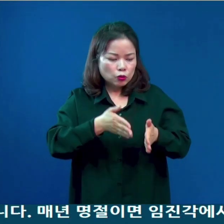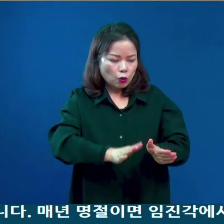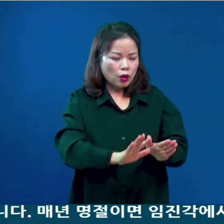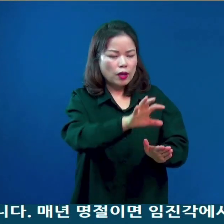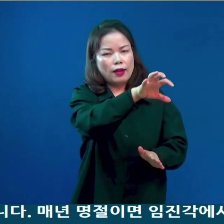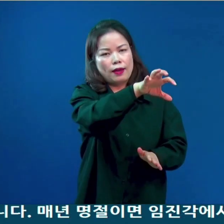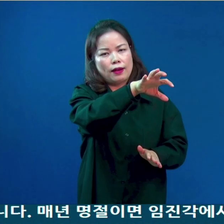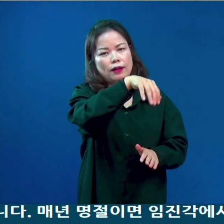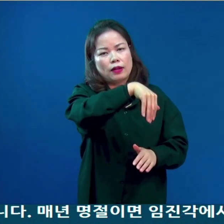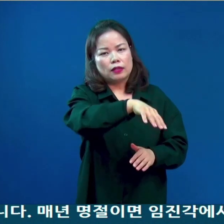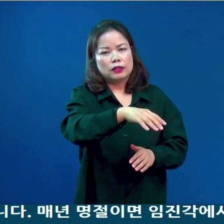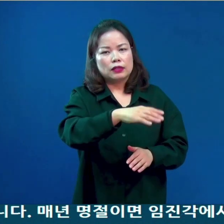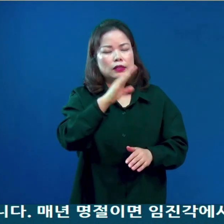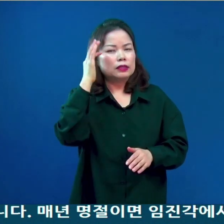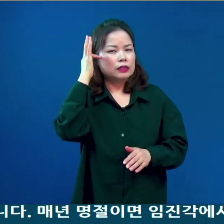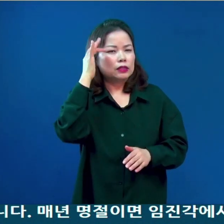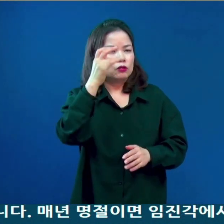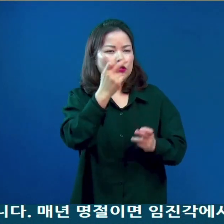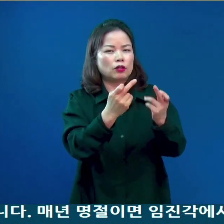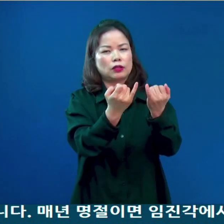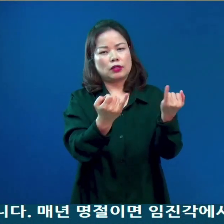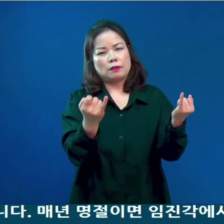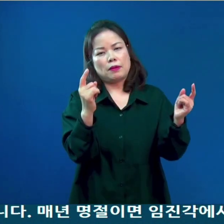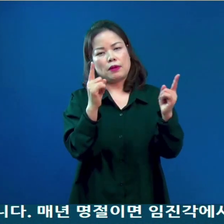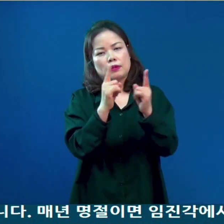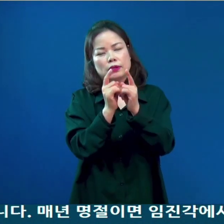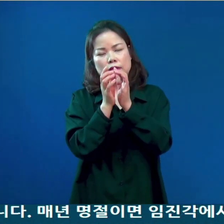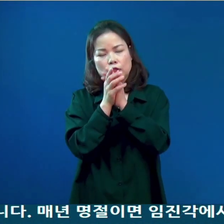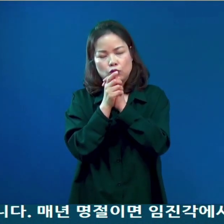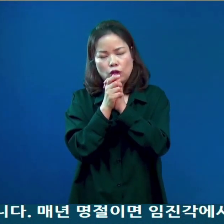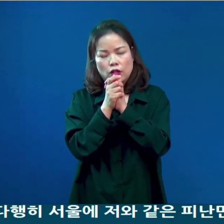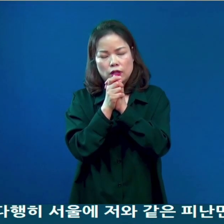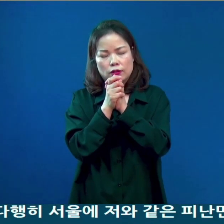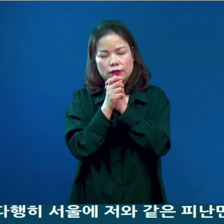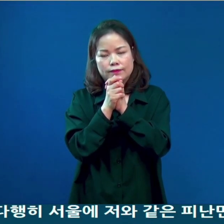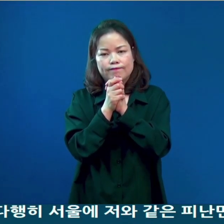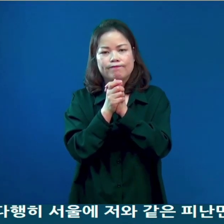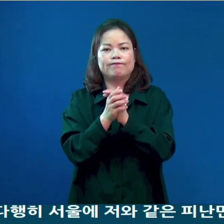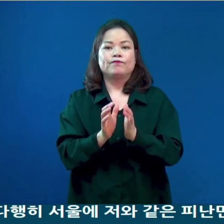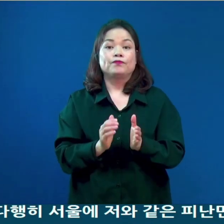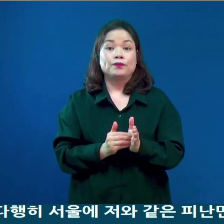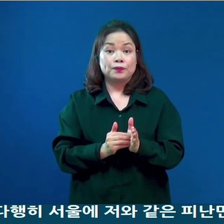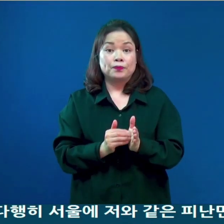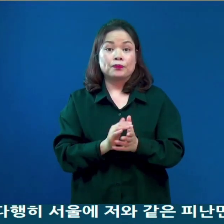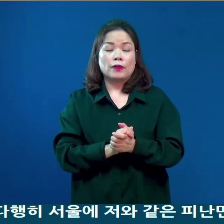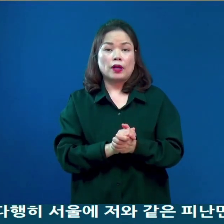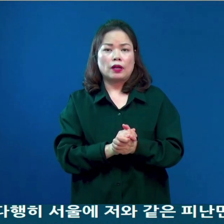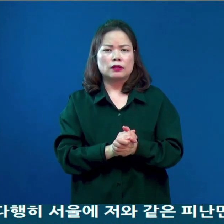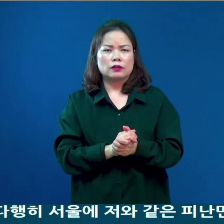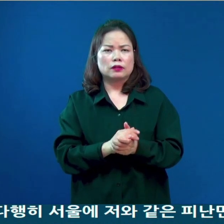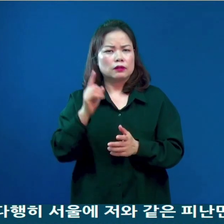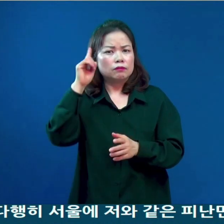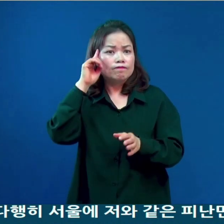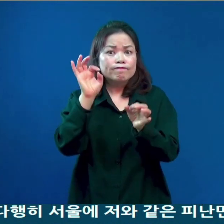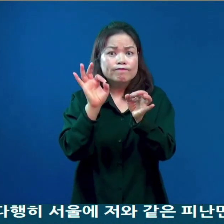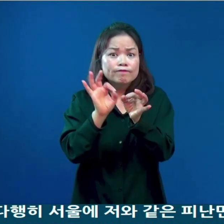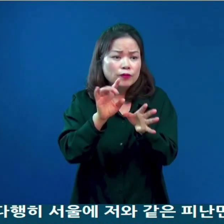돌아가 그리운 형제자매들을 만날 날을 기도해오고 있었습니다. 그런데 이렇게 뜻하지